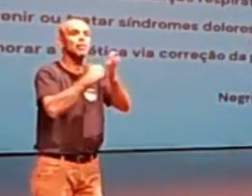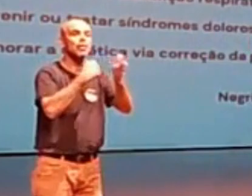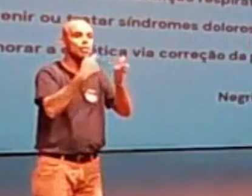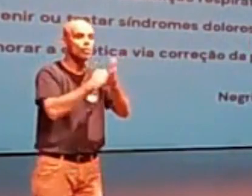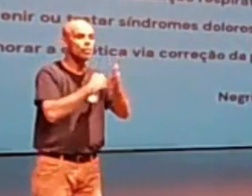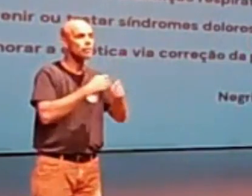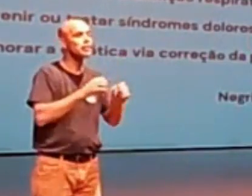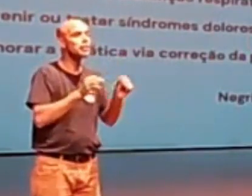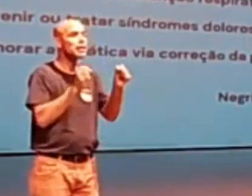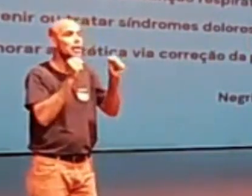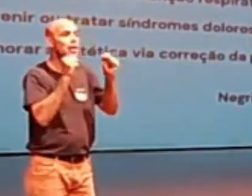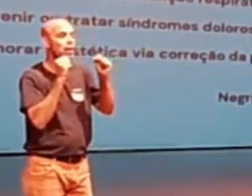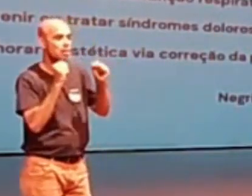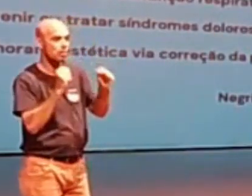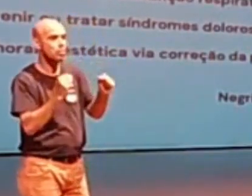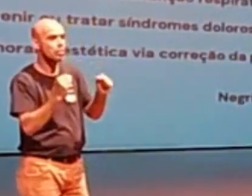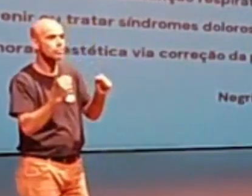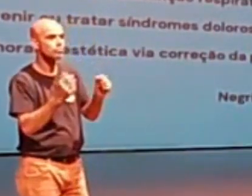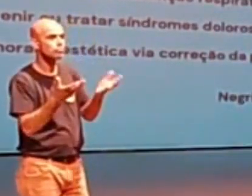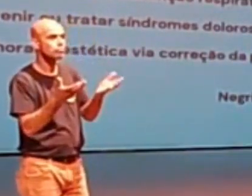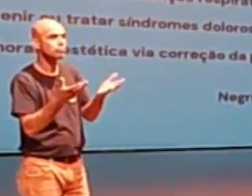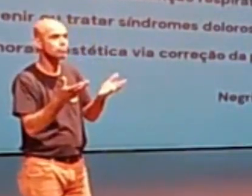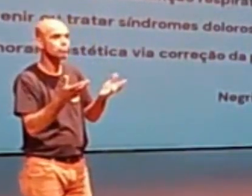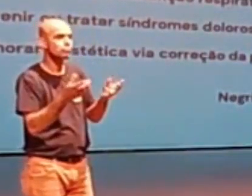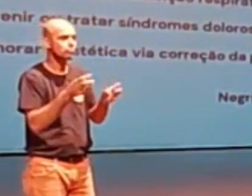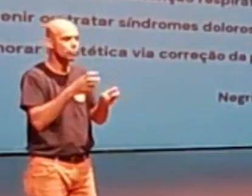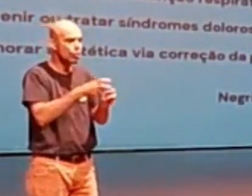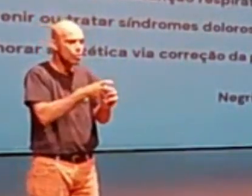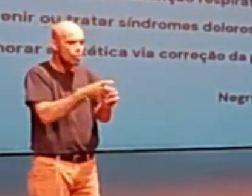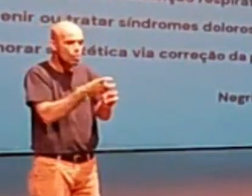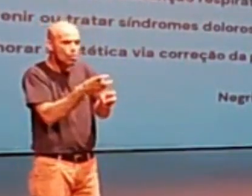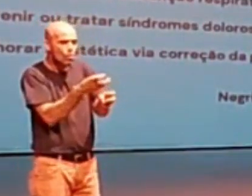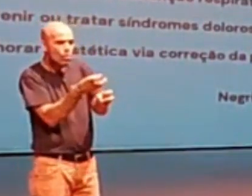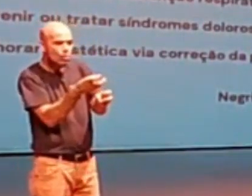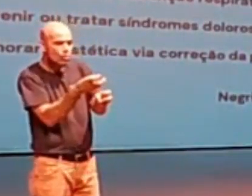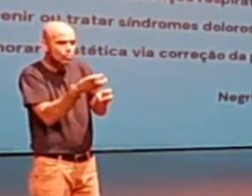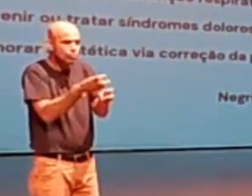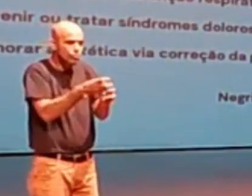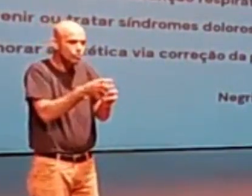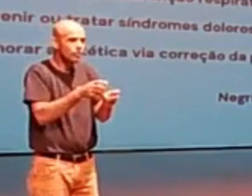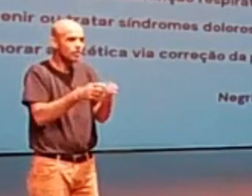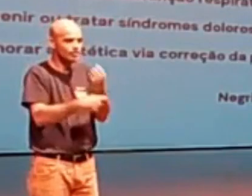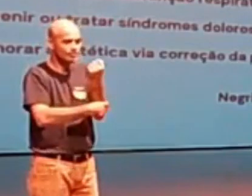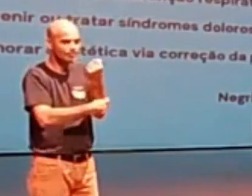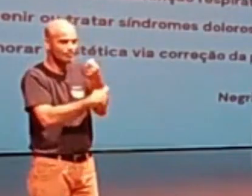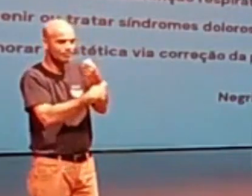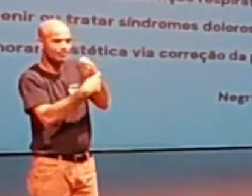a possibilidade de o que faz uma curva reduzir.